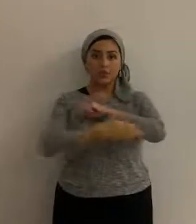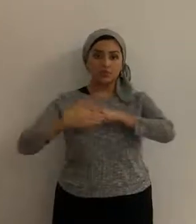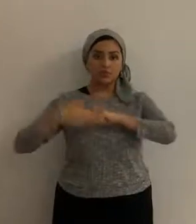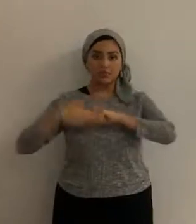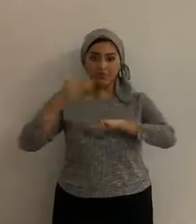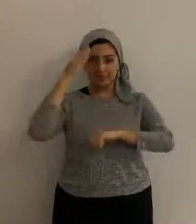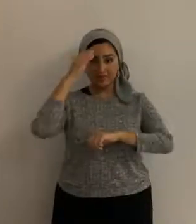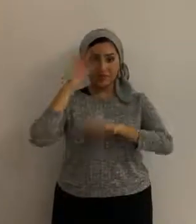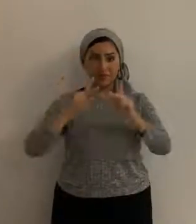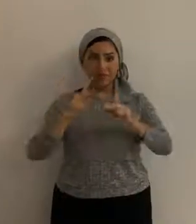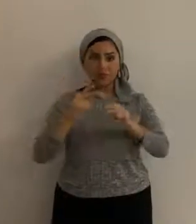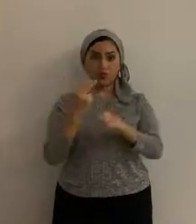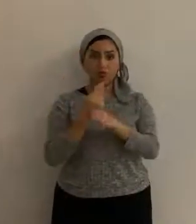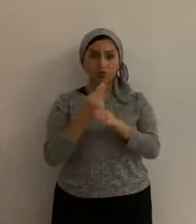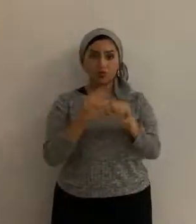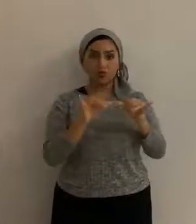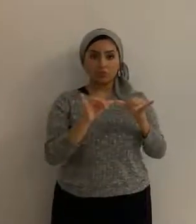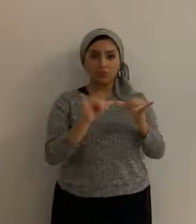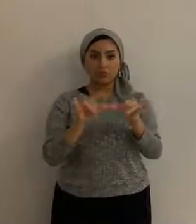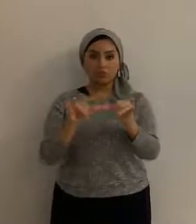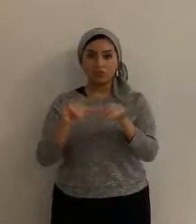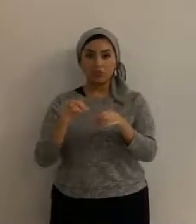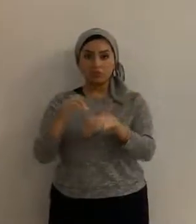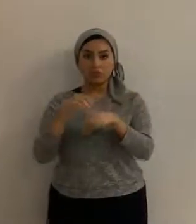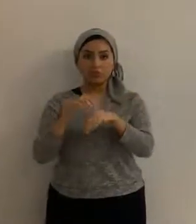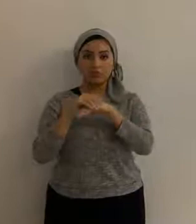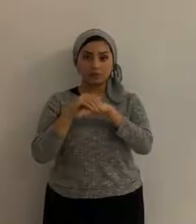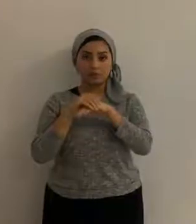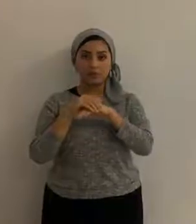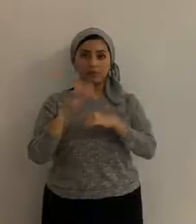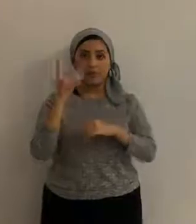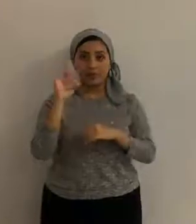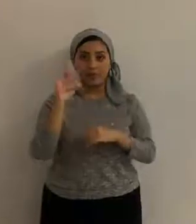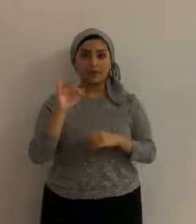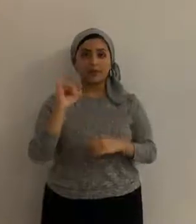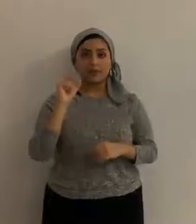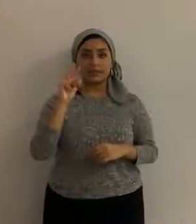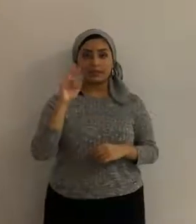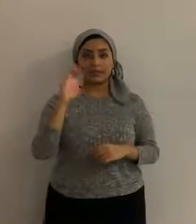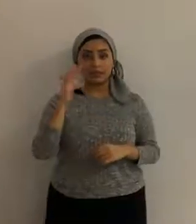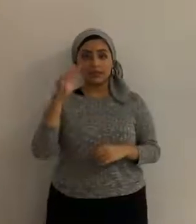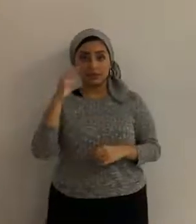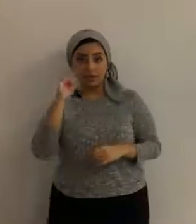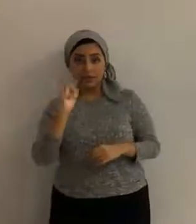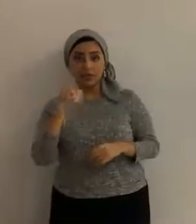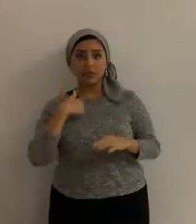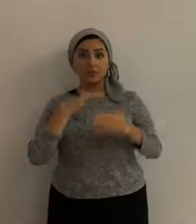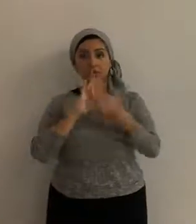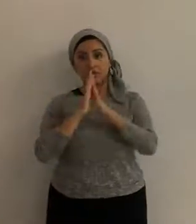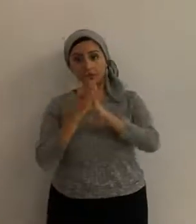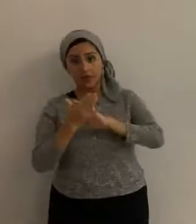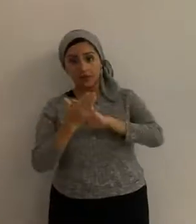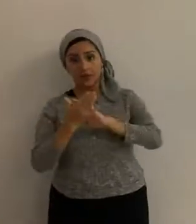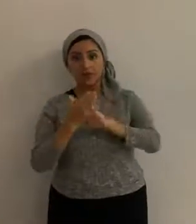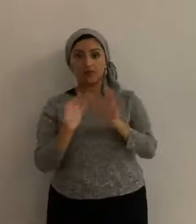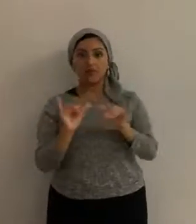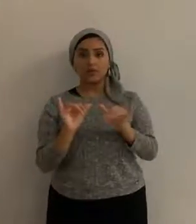sistema métrico inglés, 18 pulgadas, pero si lo pasamos al sistema métrico